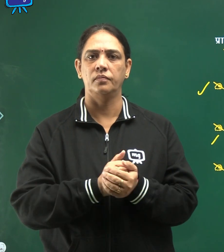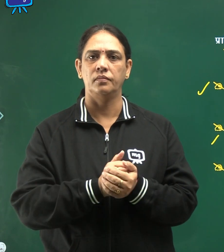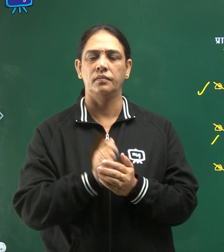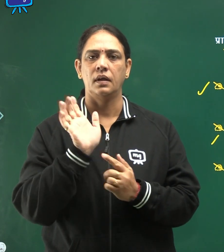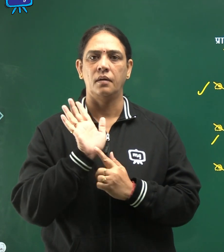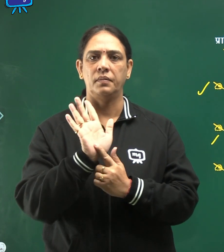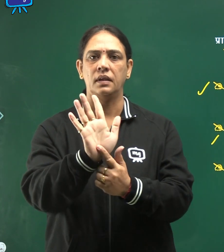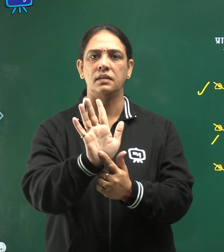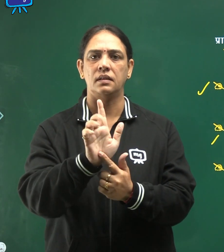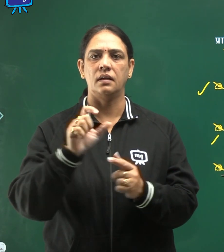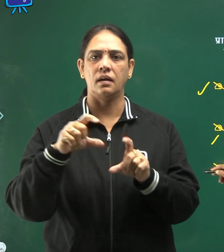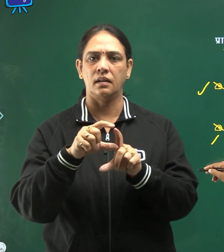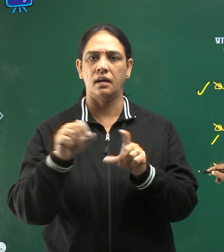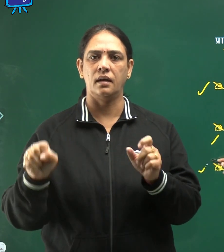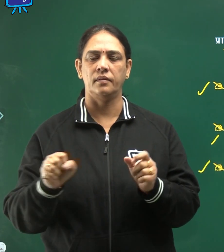व्यक्त करता है।